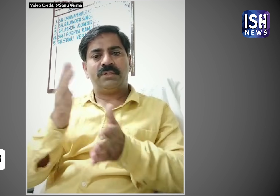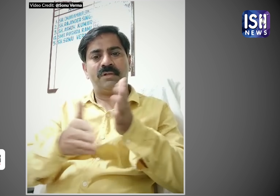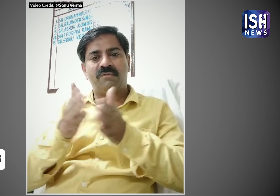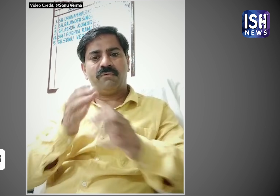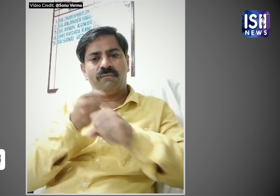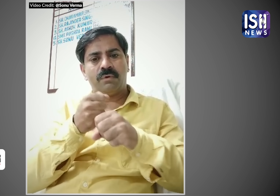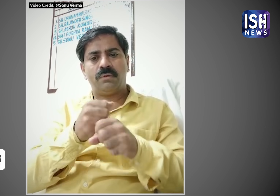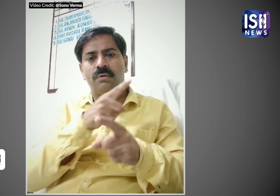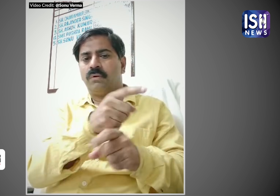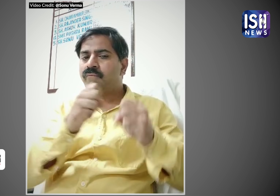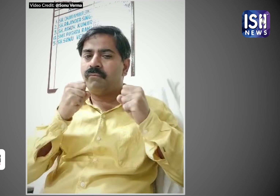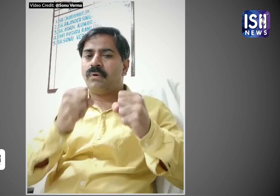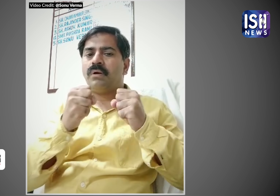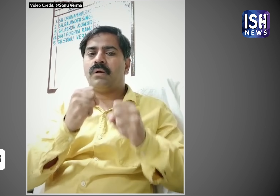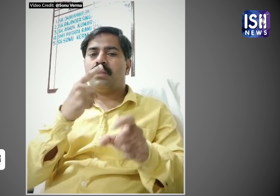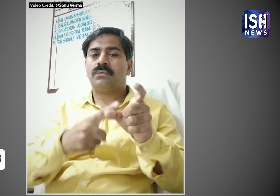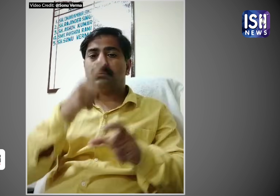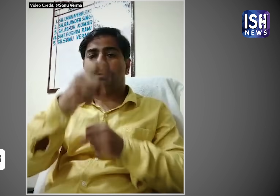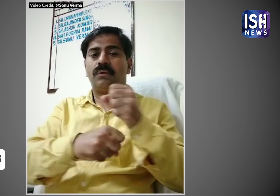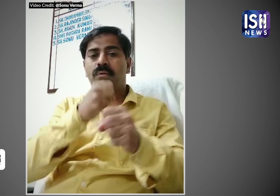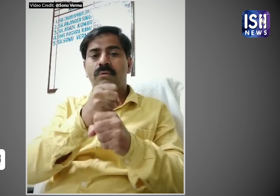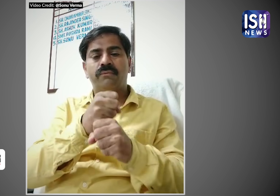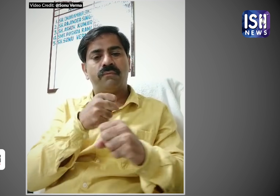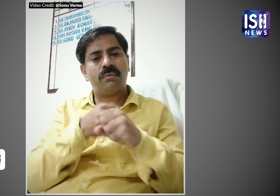साल तक railway के खिलाफ लड़ाई लड़ी ये मुश्किल था